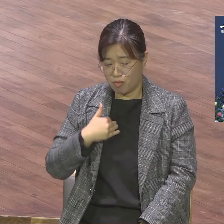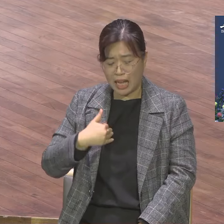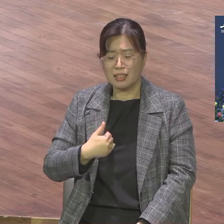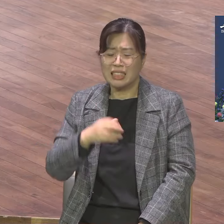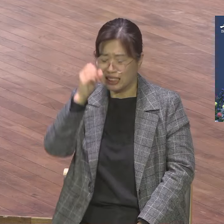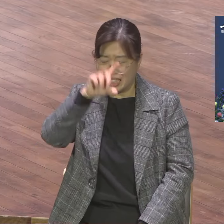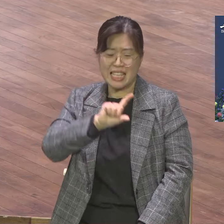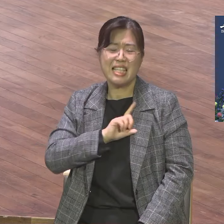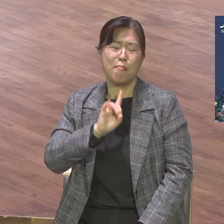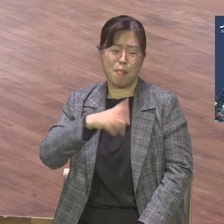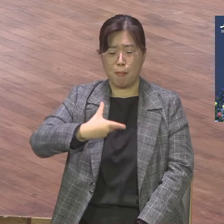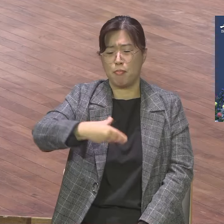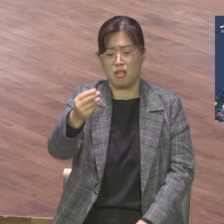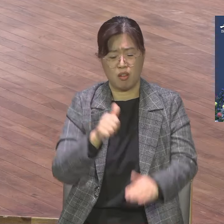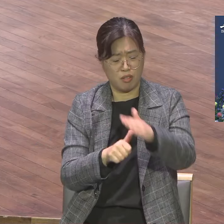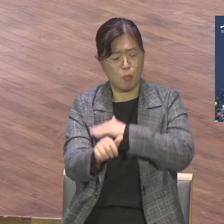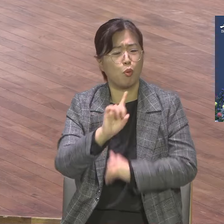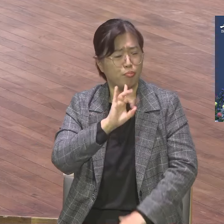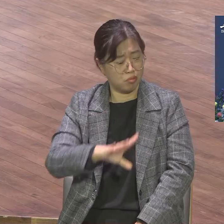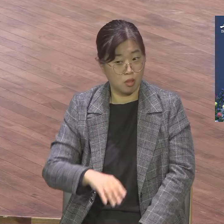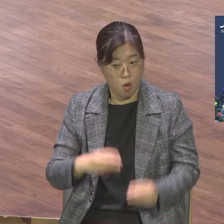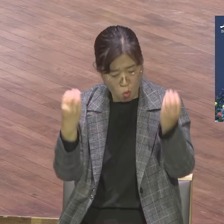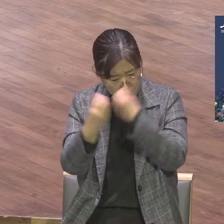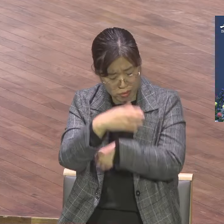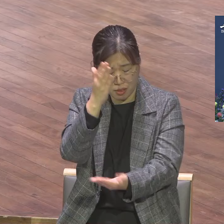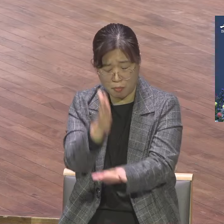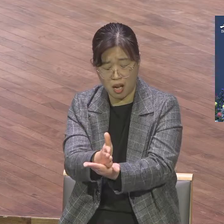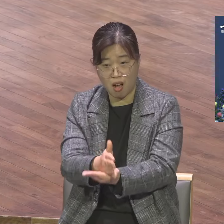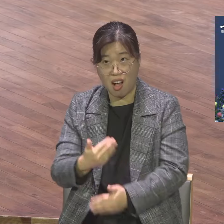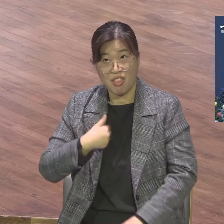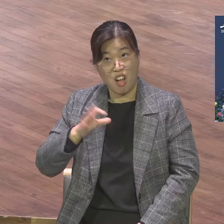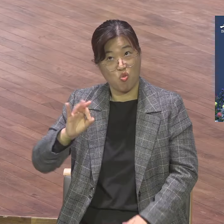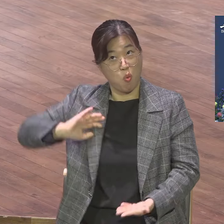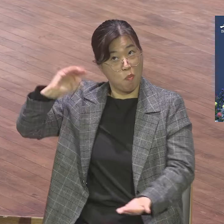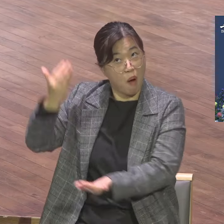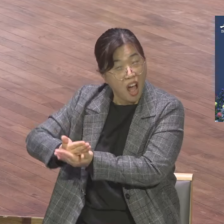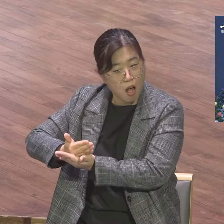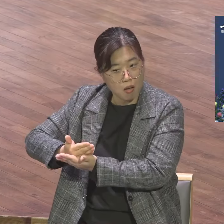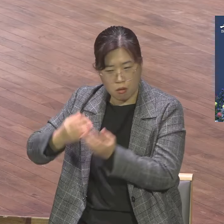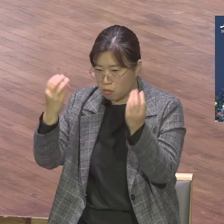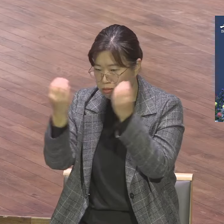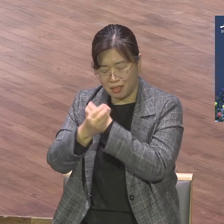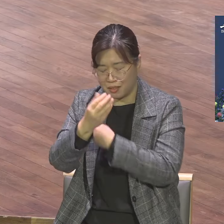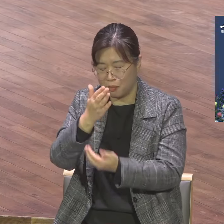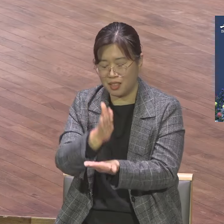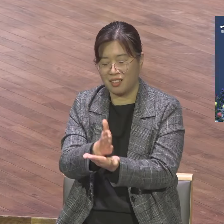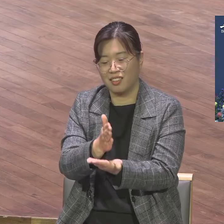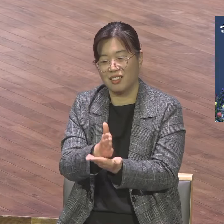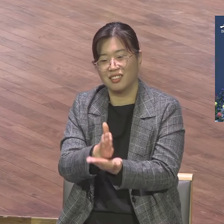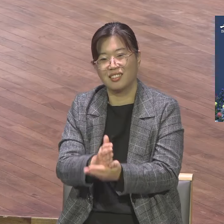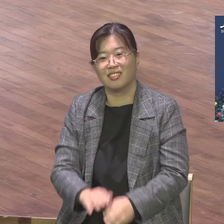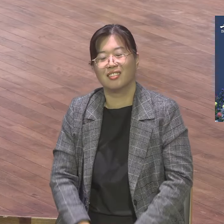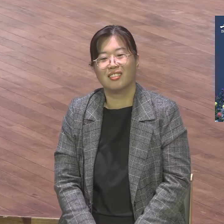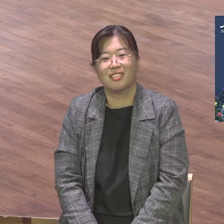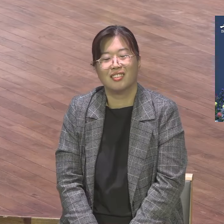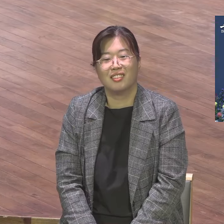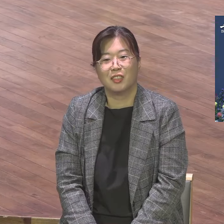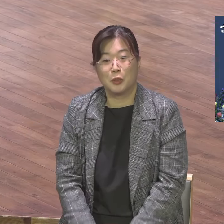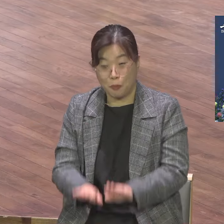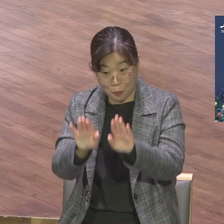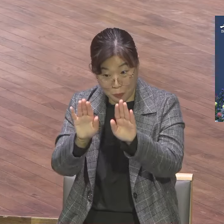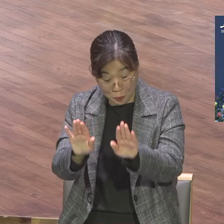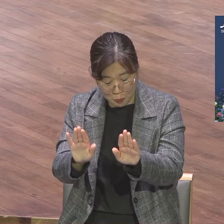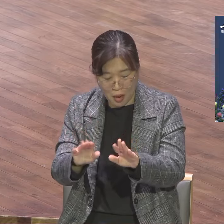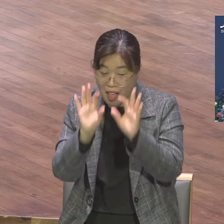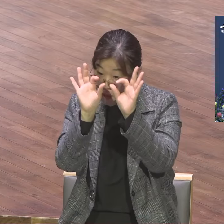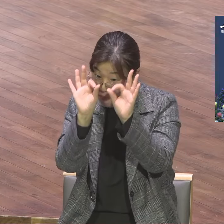아멘. 그래서 분명히 이 하나님께서 이사야 43장 7절 말씀했잖아요. 나를 위해